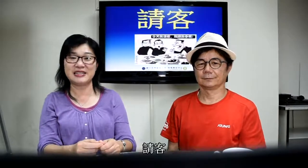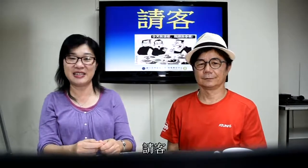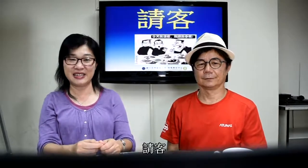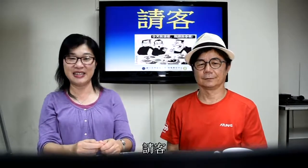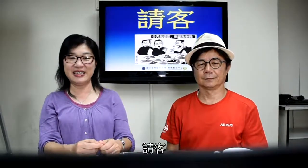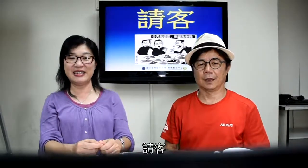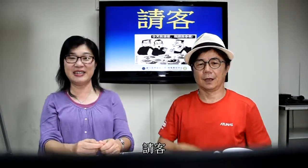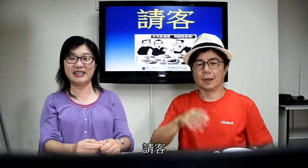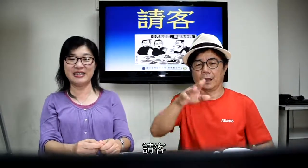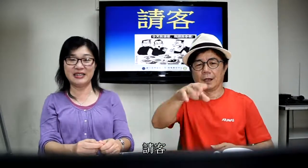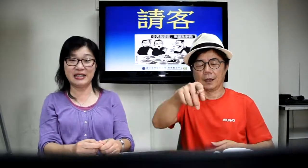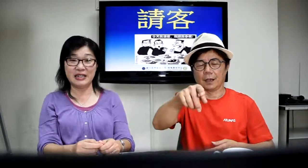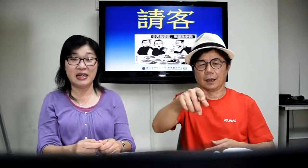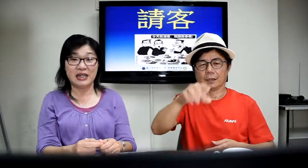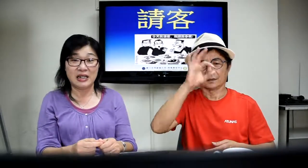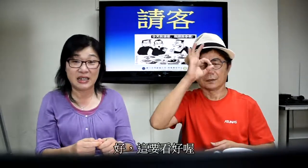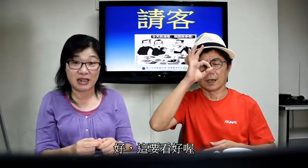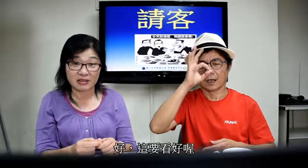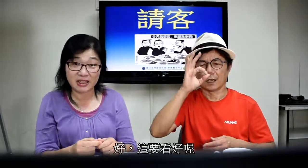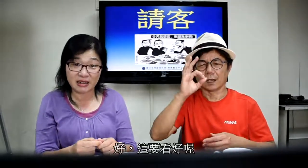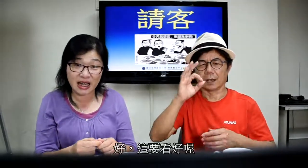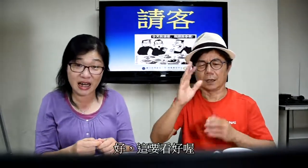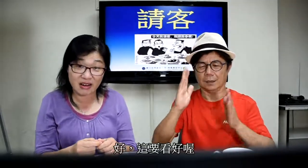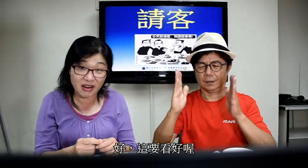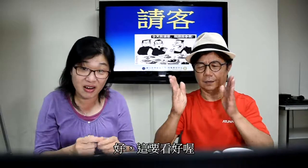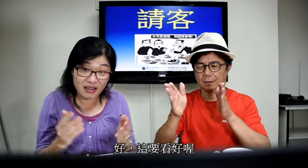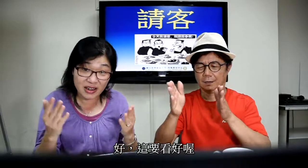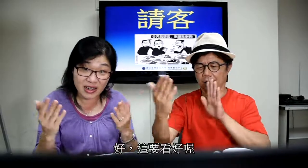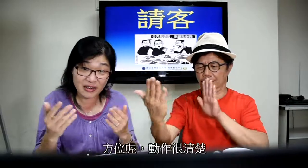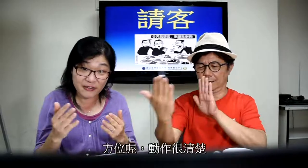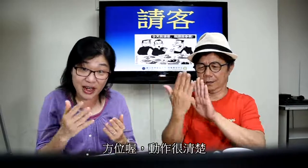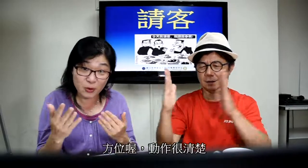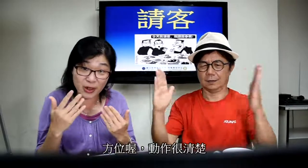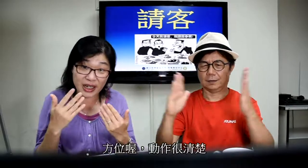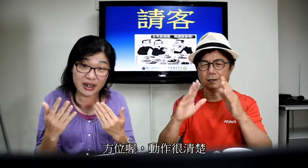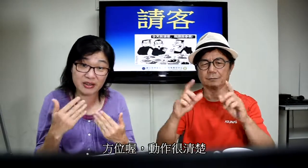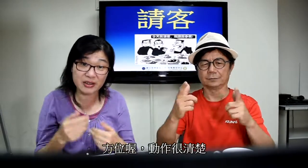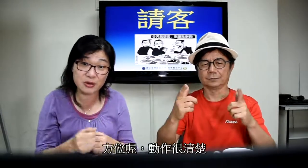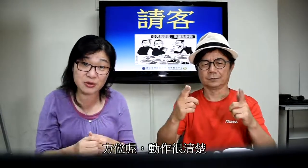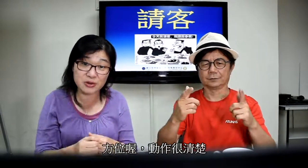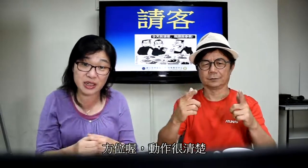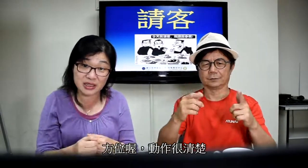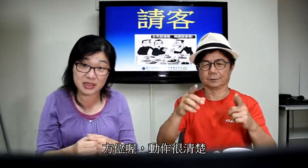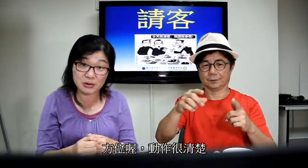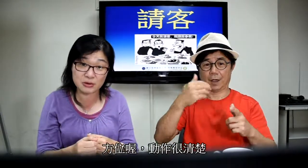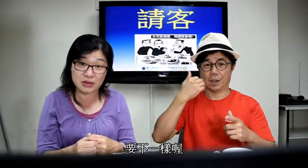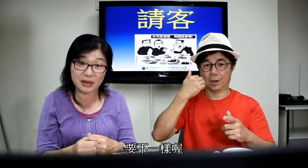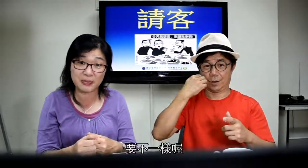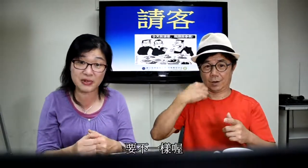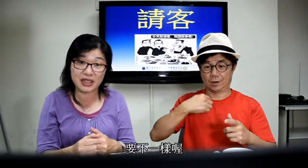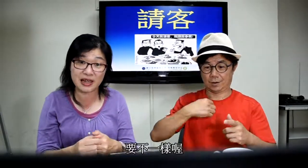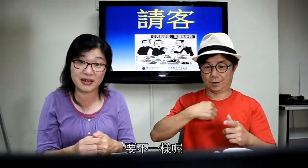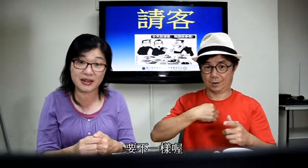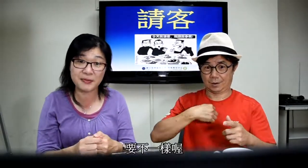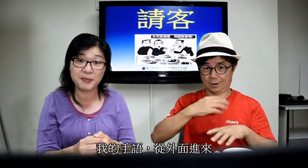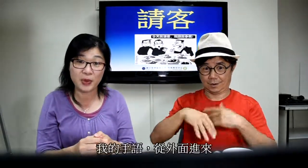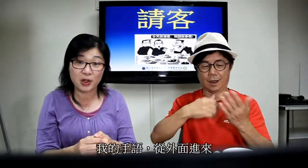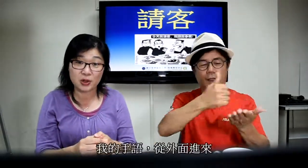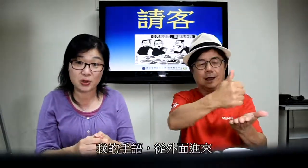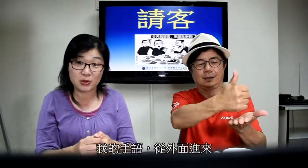客。好、哦，这要看好哦，方位哦，动作很清楚，要不一样哦。我的